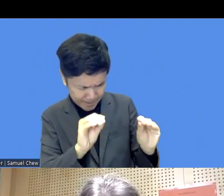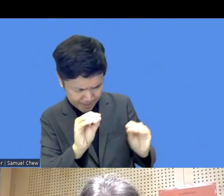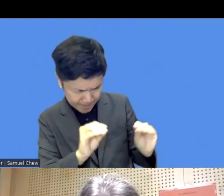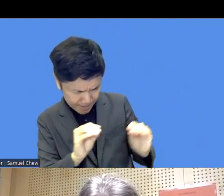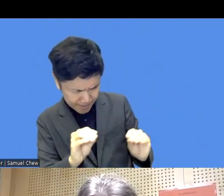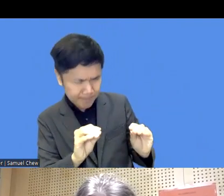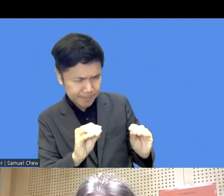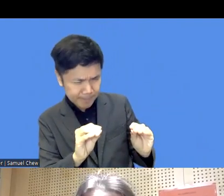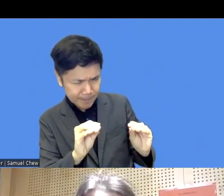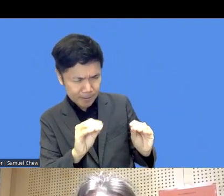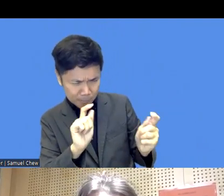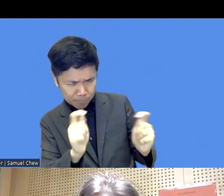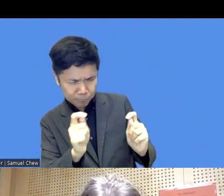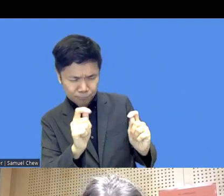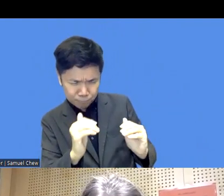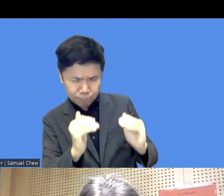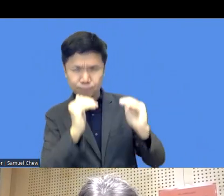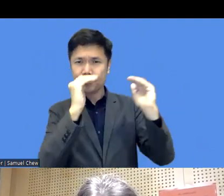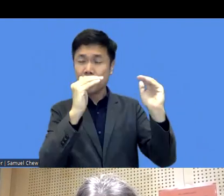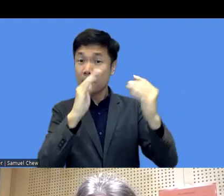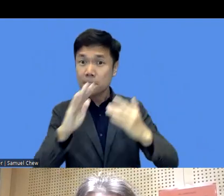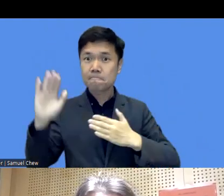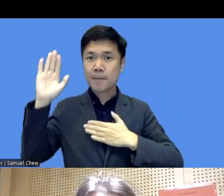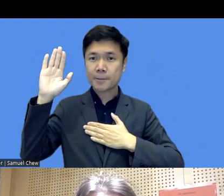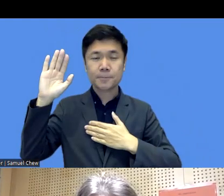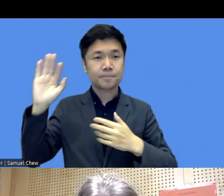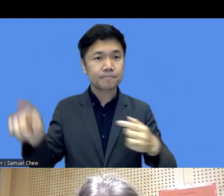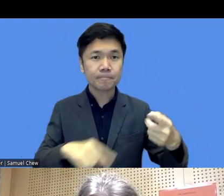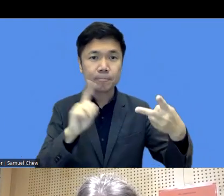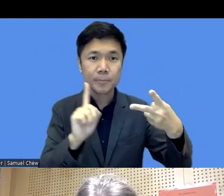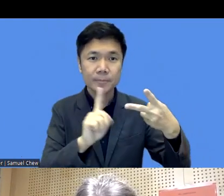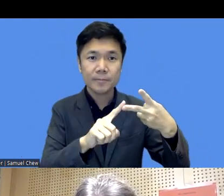formular o preparar nuevas razones.